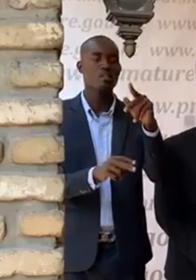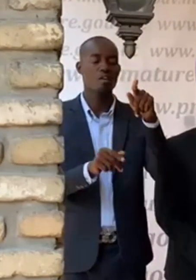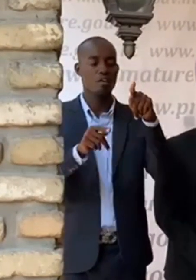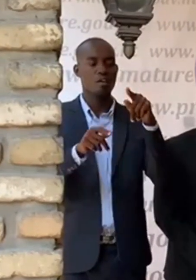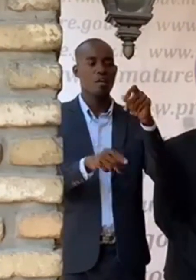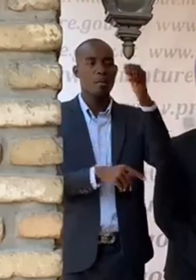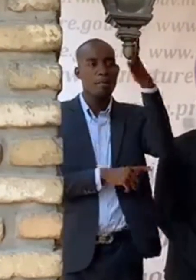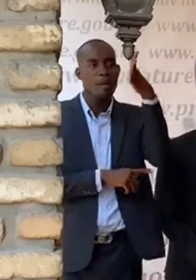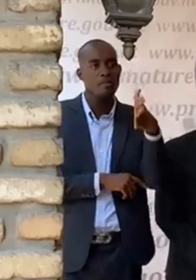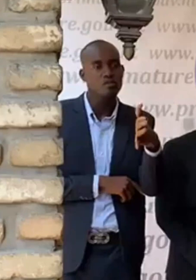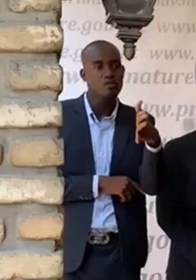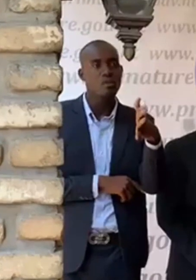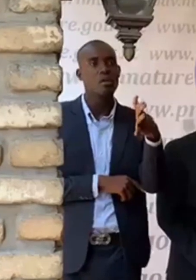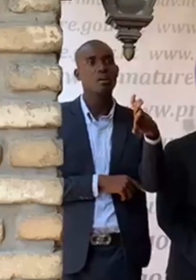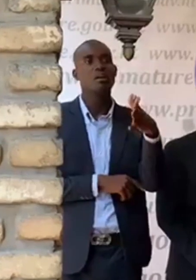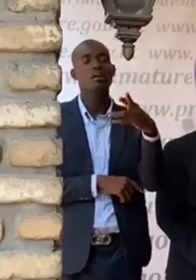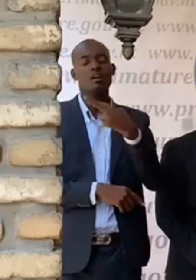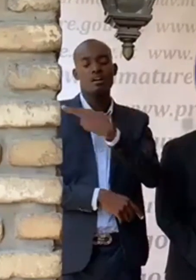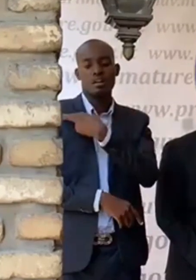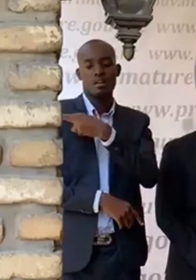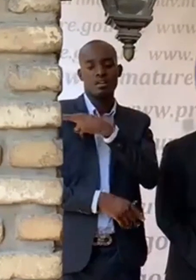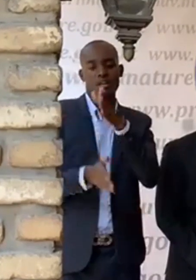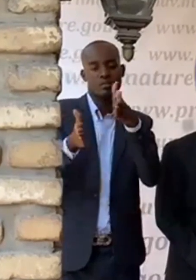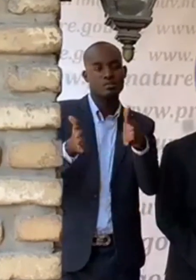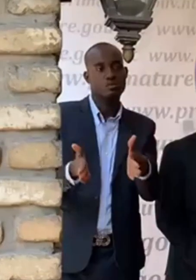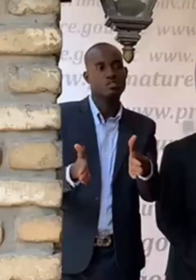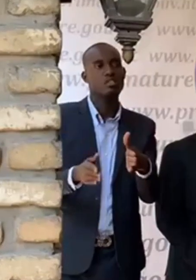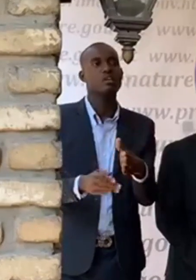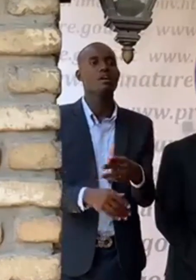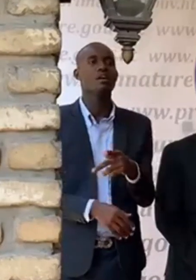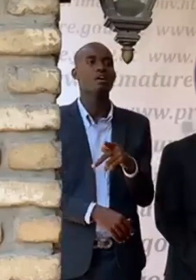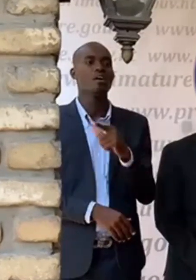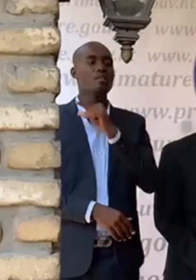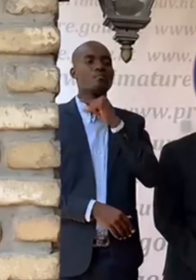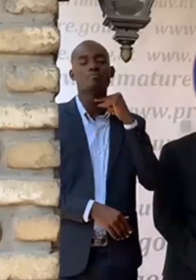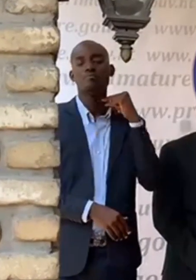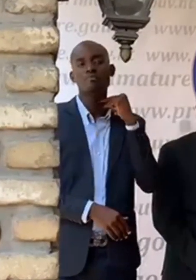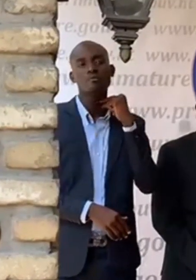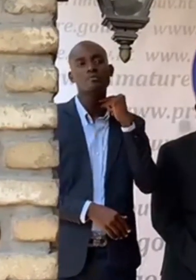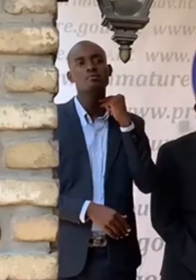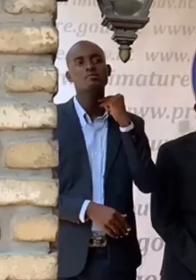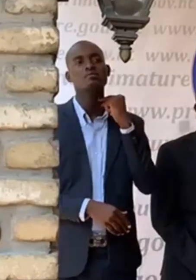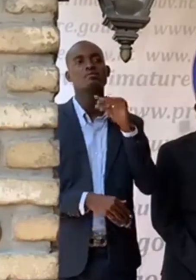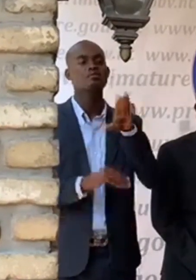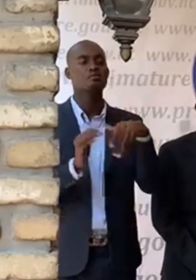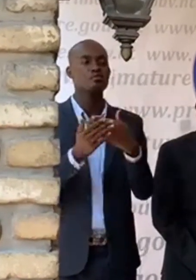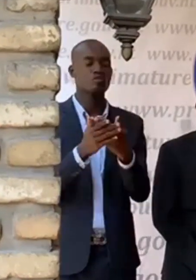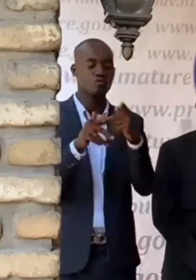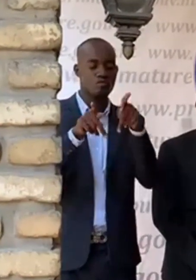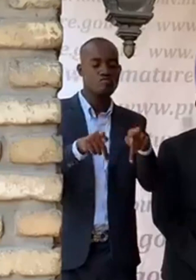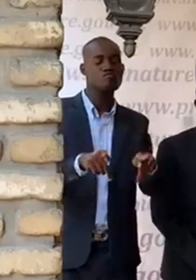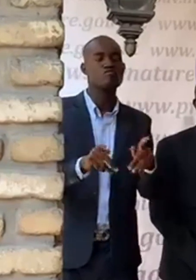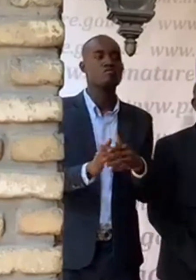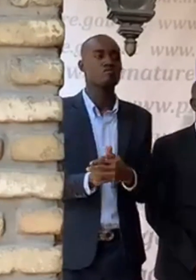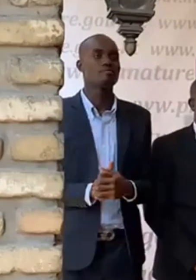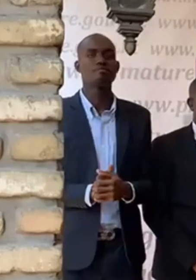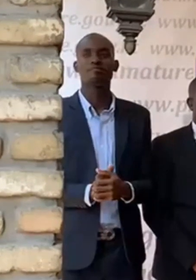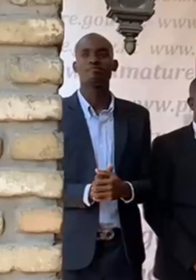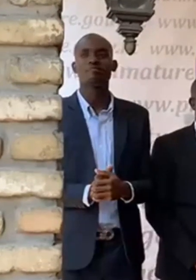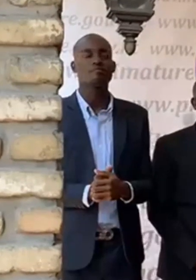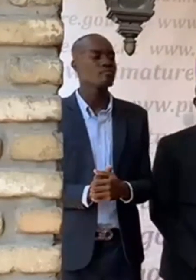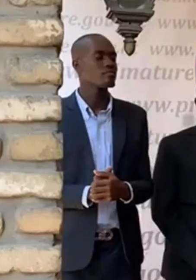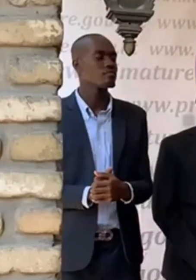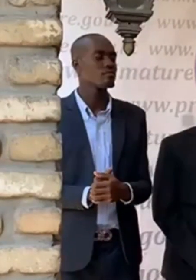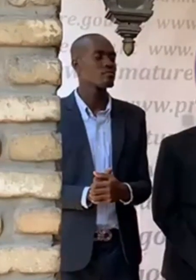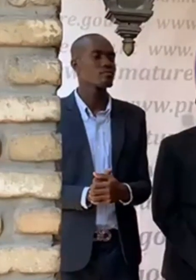fèl? Est-ce que ça président République t'a attendre des PM nan? C'est pas ça le joine qui t'a fait que yo révoqué ou